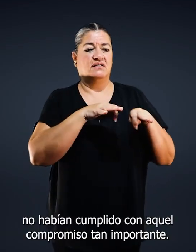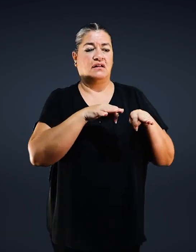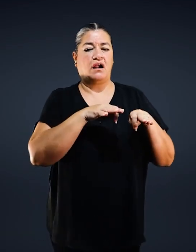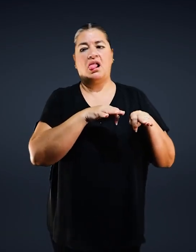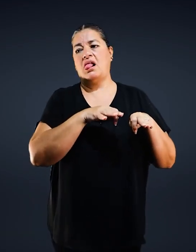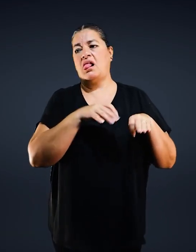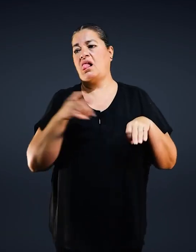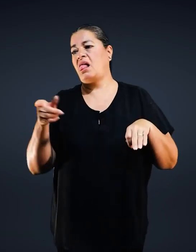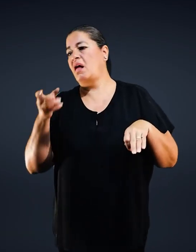importante.